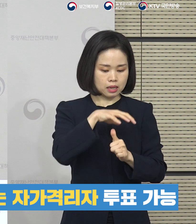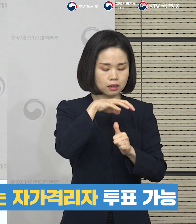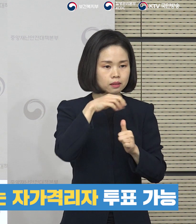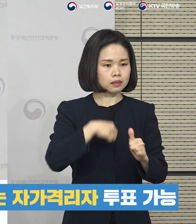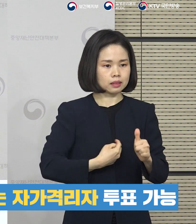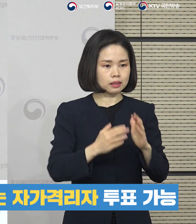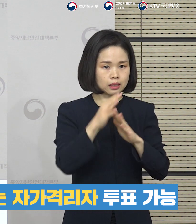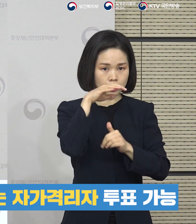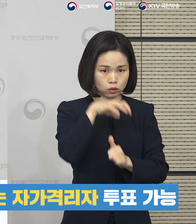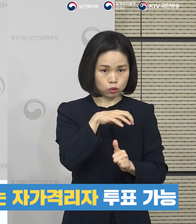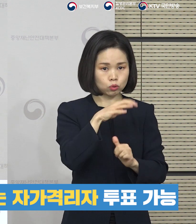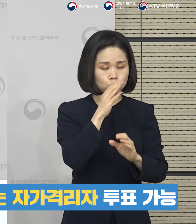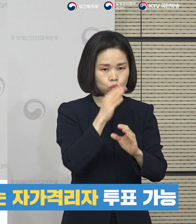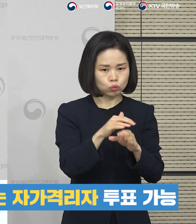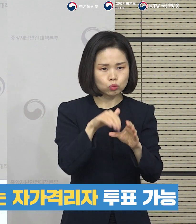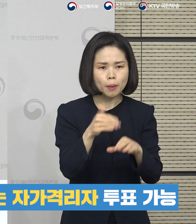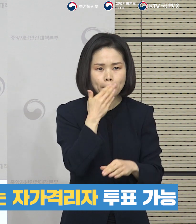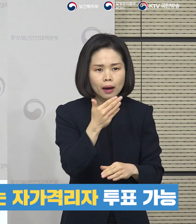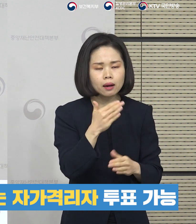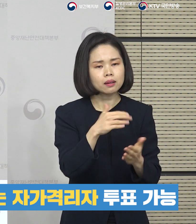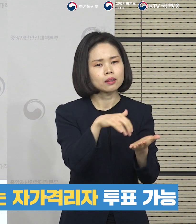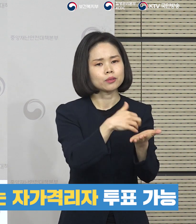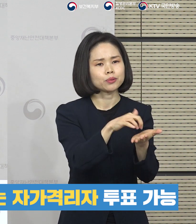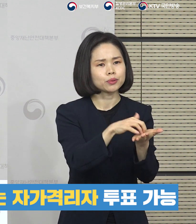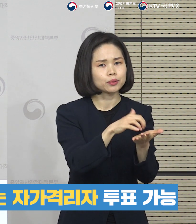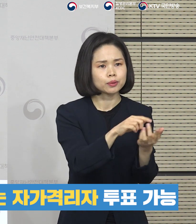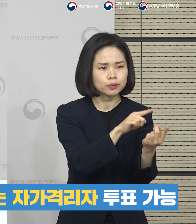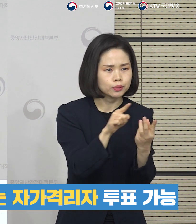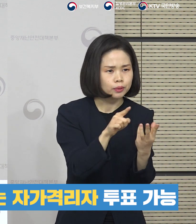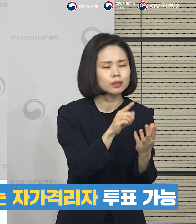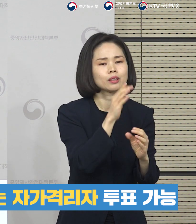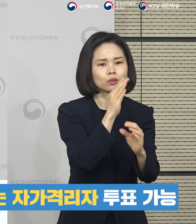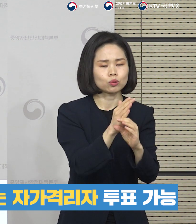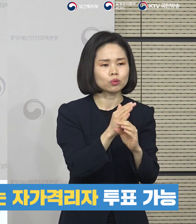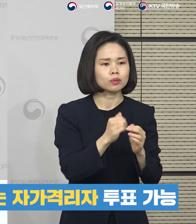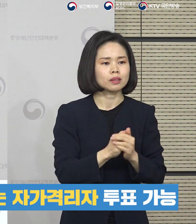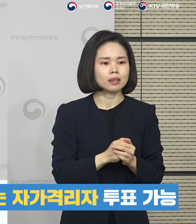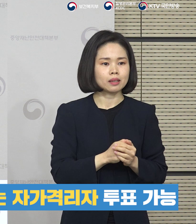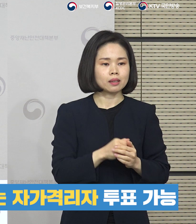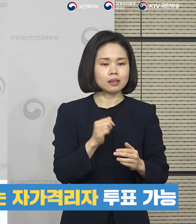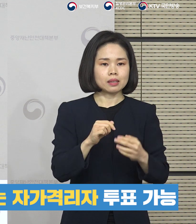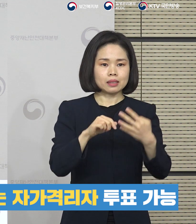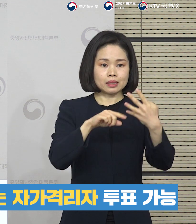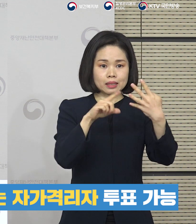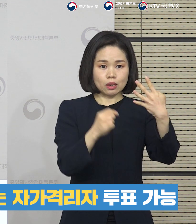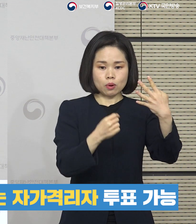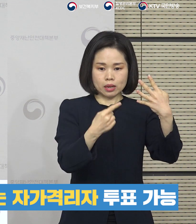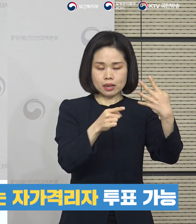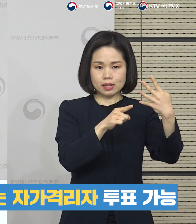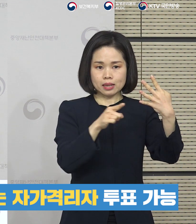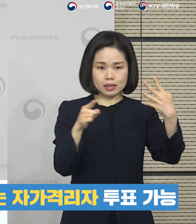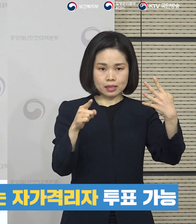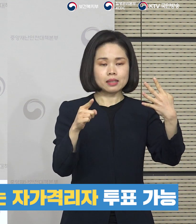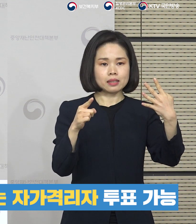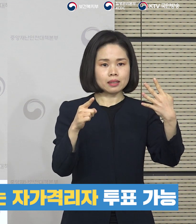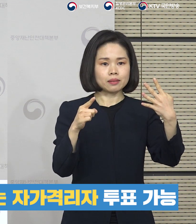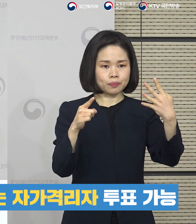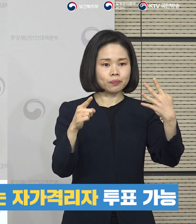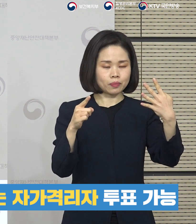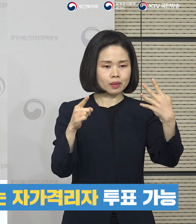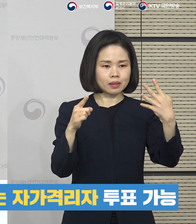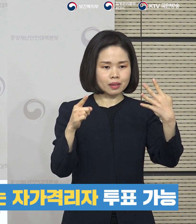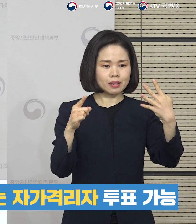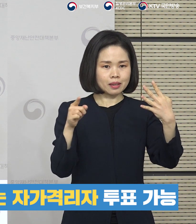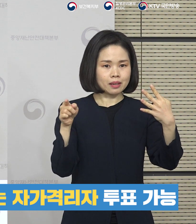네, 자가격리자 중 투표 가능한 인원은 현재 파악 중에 있습니다. 그런데 투표 가능한 자가격리자는